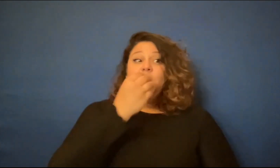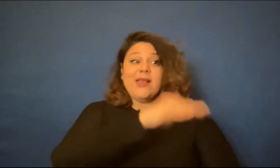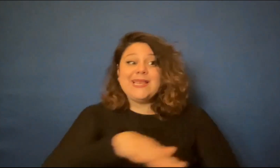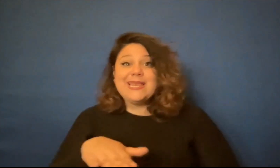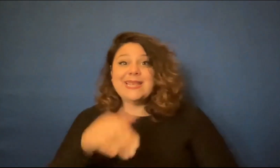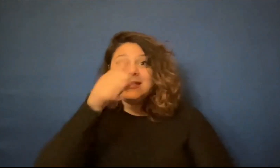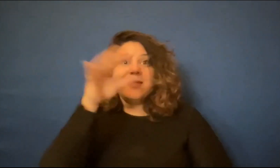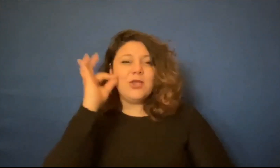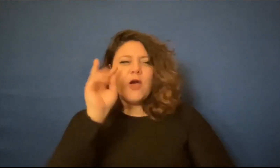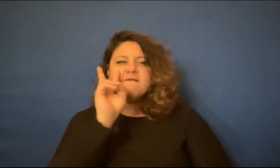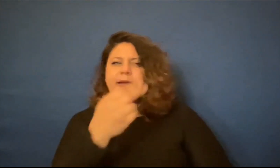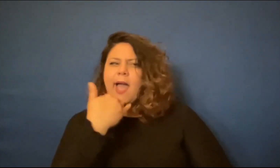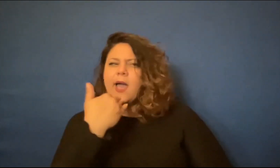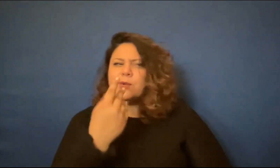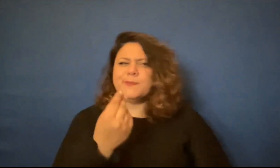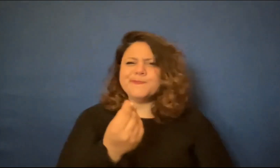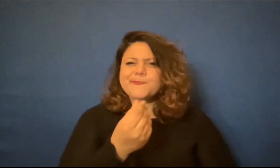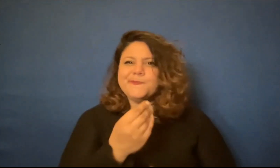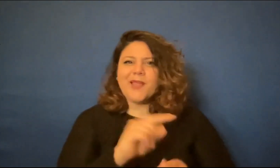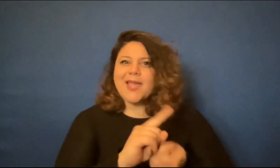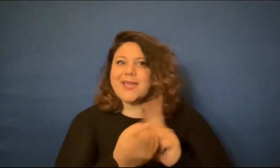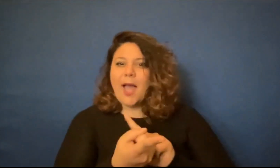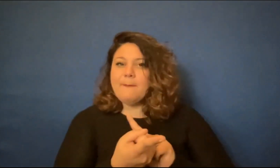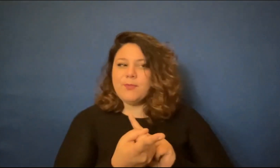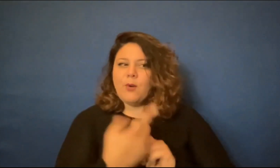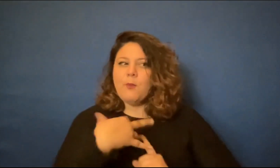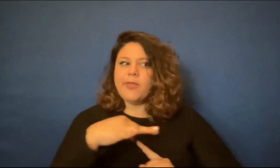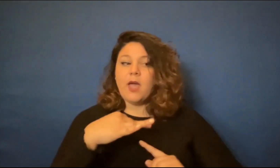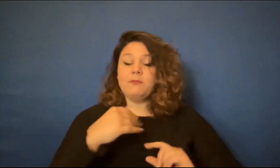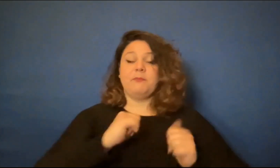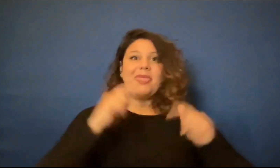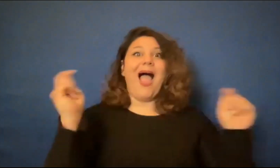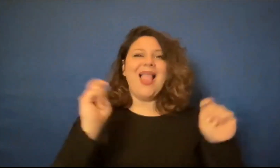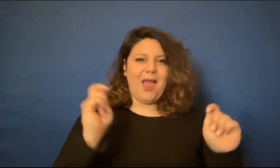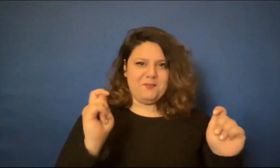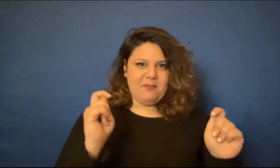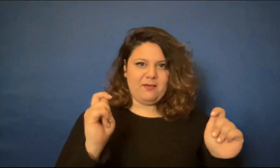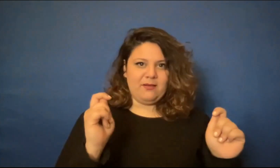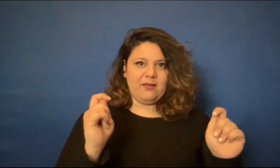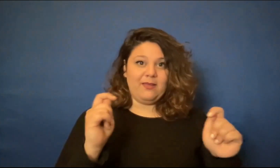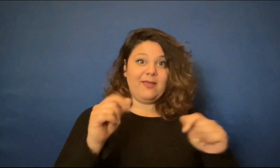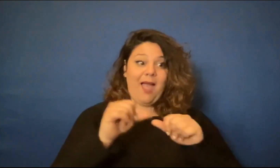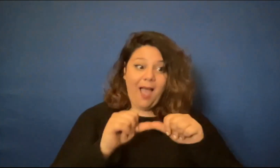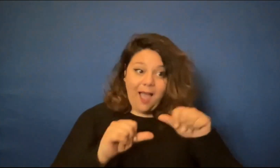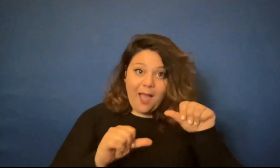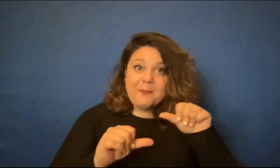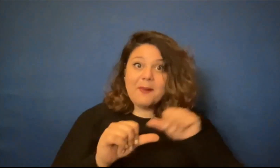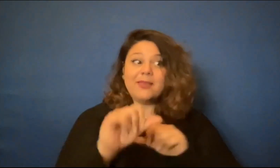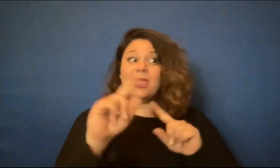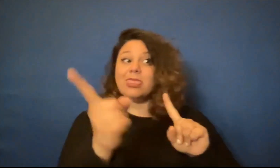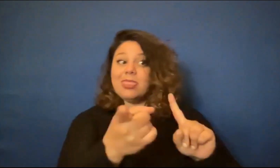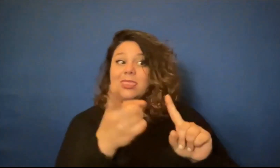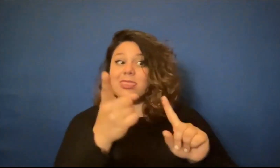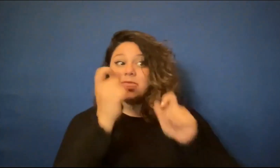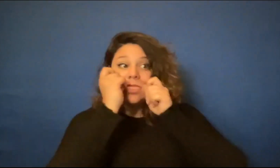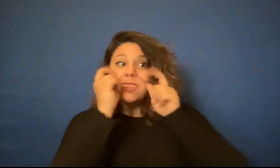cambios que nos tienen que hacer saltar la voz de alarma, ¿no? Y a partir de aquí aplicar los protocolos que tenemos